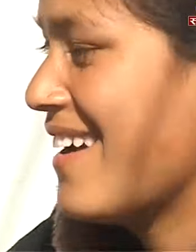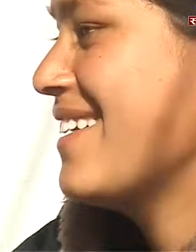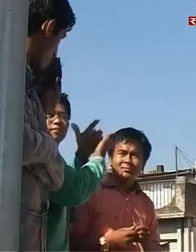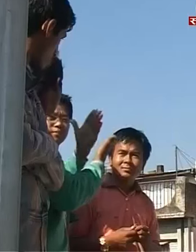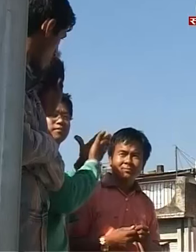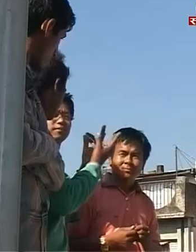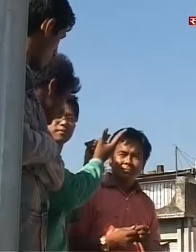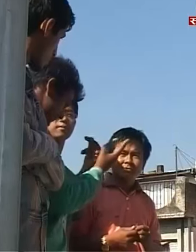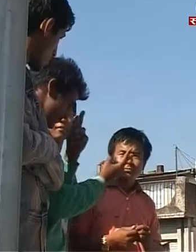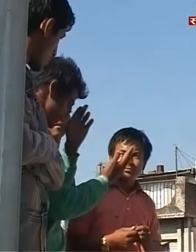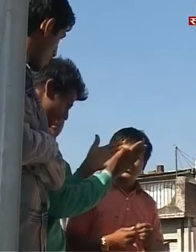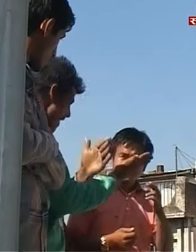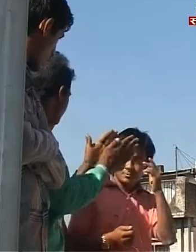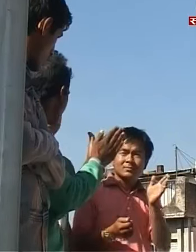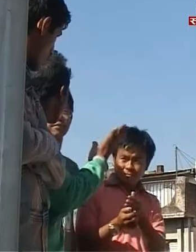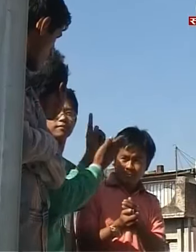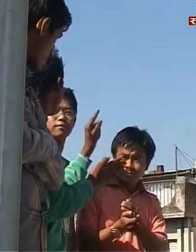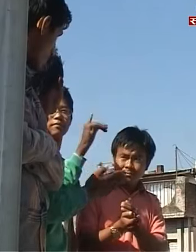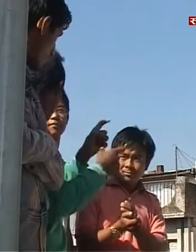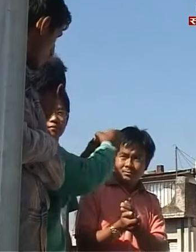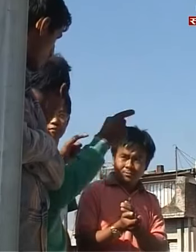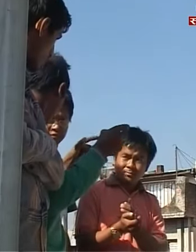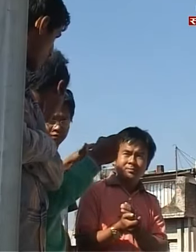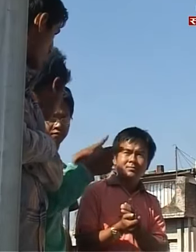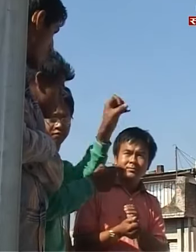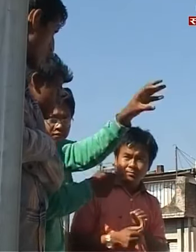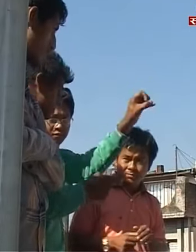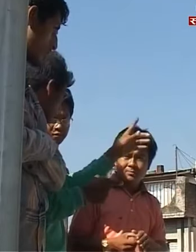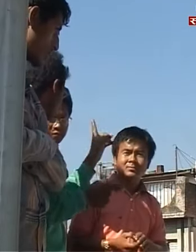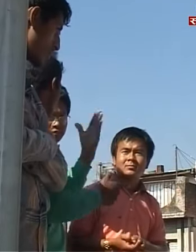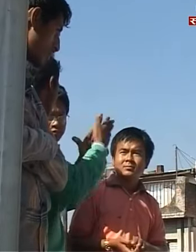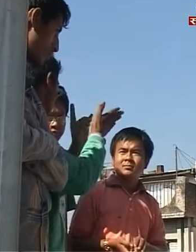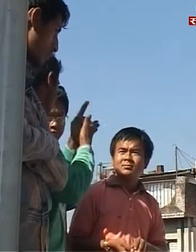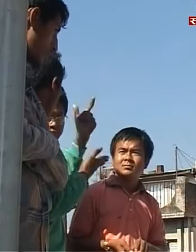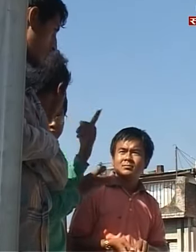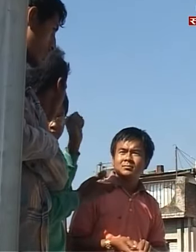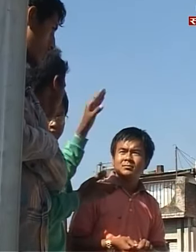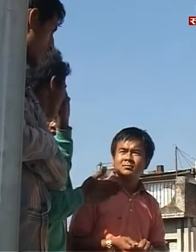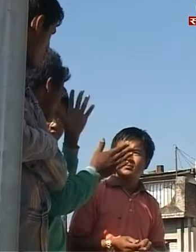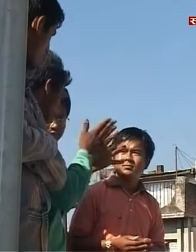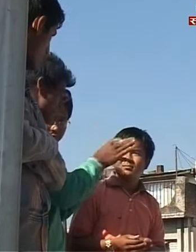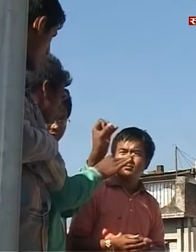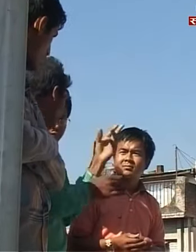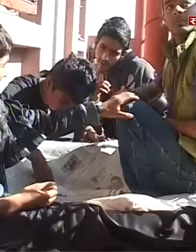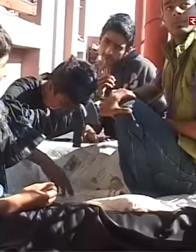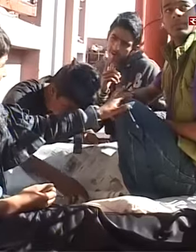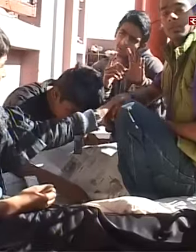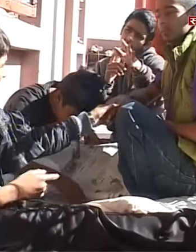छैन। भौतिक संरचनादेखि नीतिगत तहका धेरै व्यवस्थाहरूले न्यूनतम अधिकार उपयोगबाट